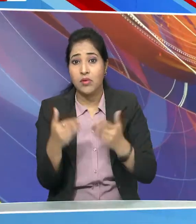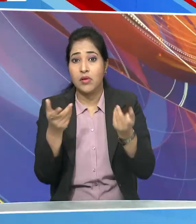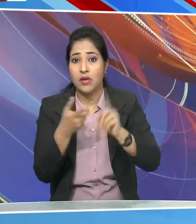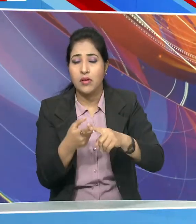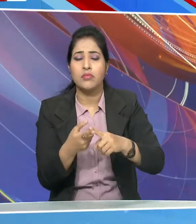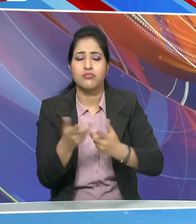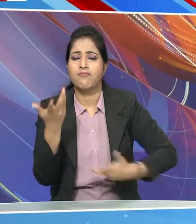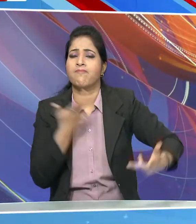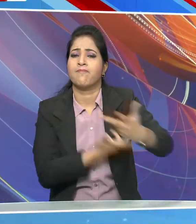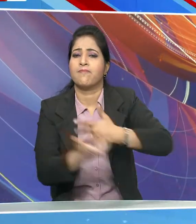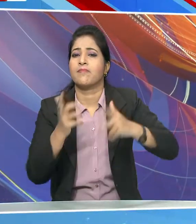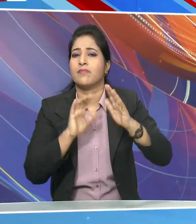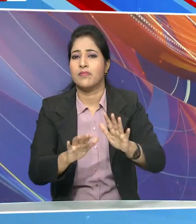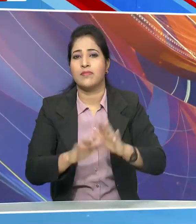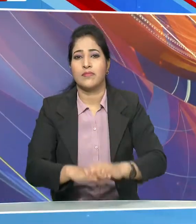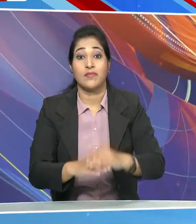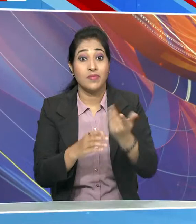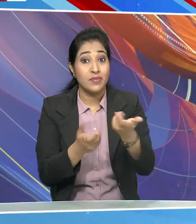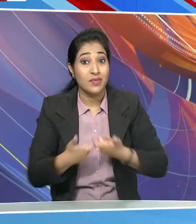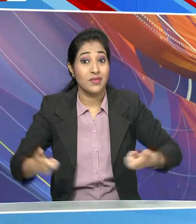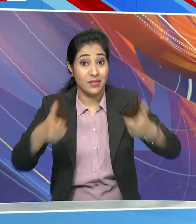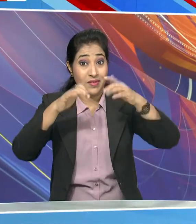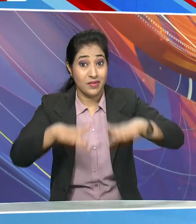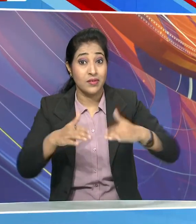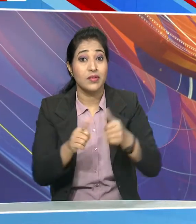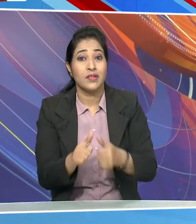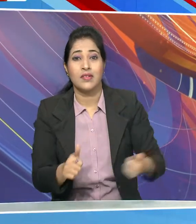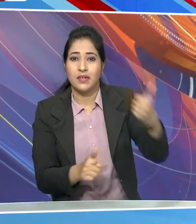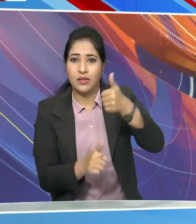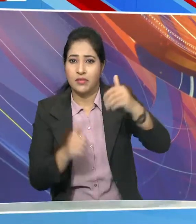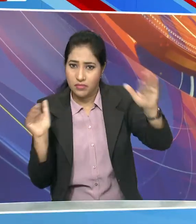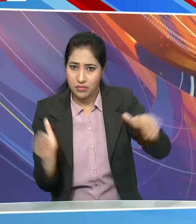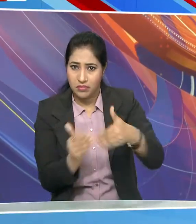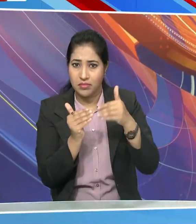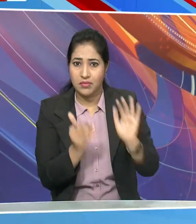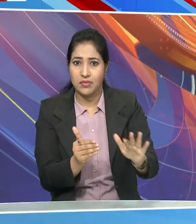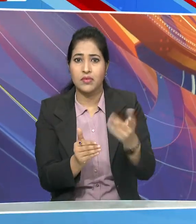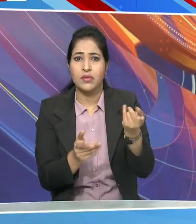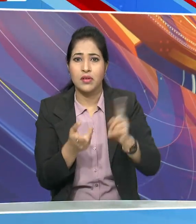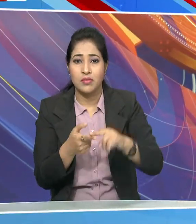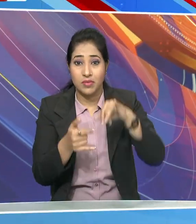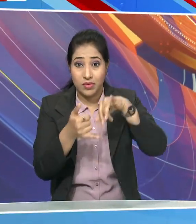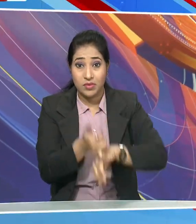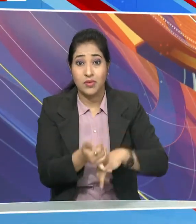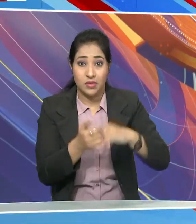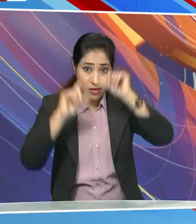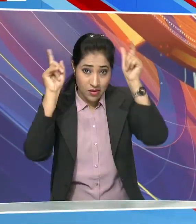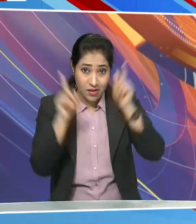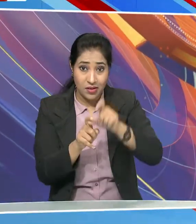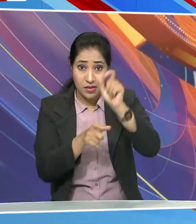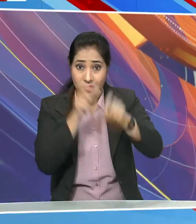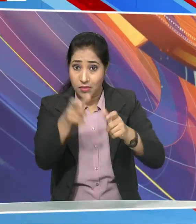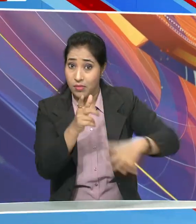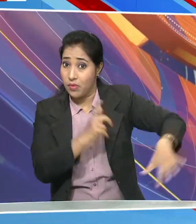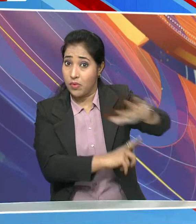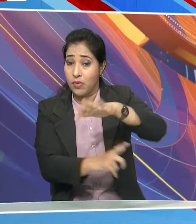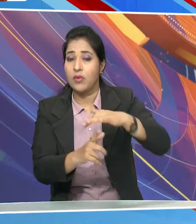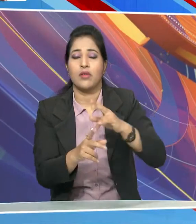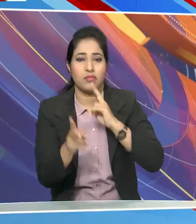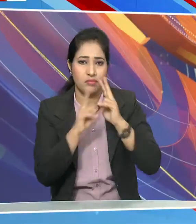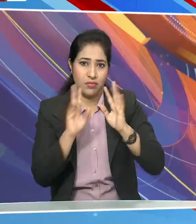संबंधों पर व्यापक चर्चा करेंगे वो विधानसभा अध्यक्ष से मुलाकात करेंगे भारतीय प्रवासियों के साथ बातचीत करेगी